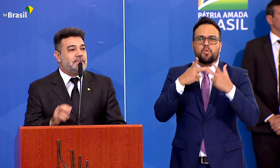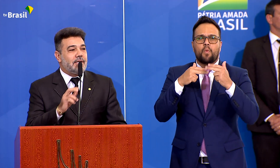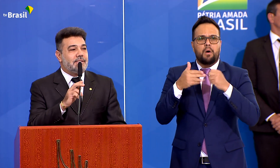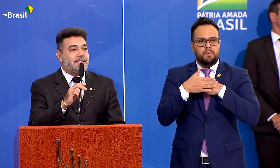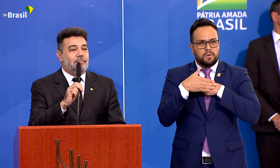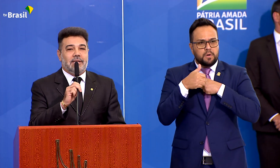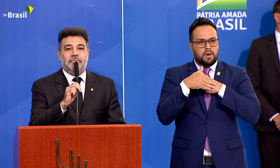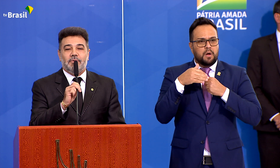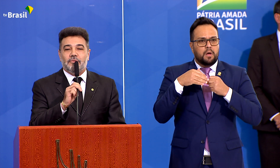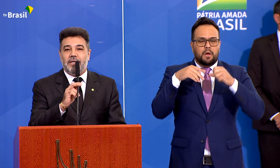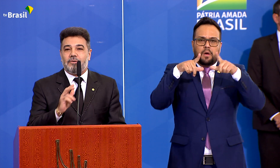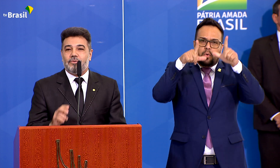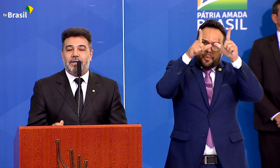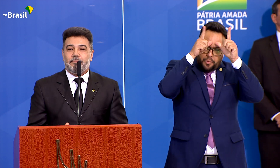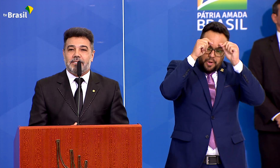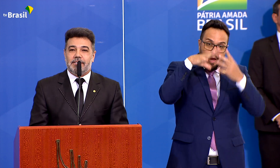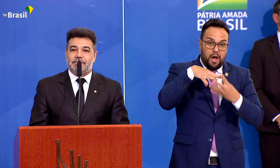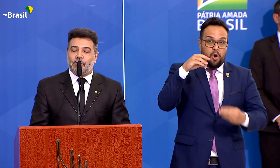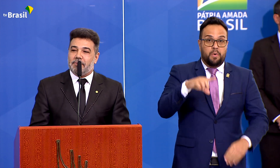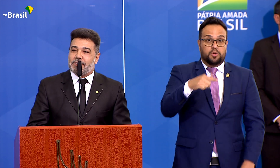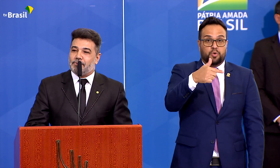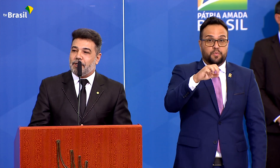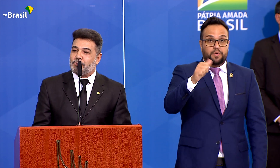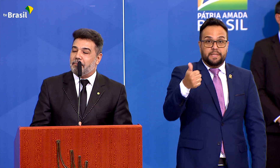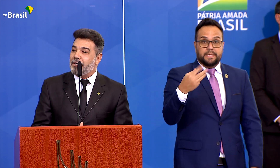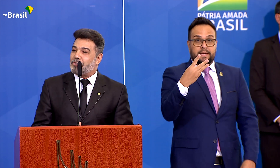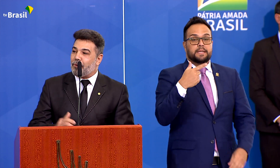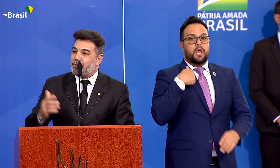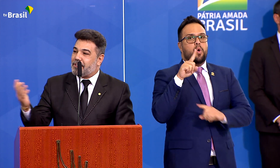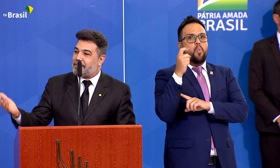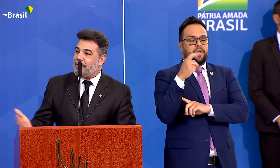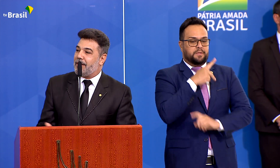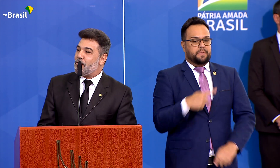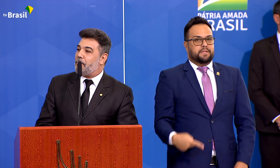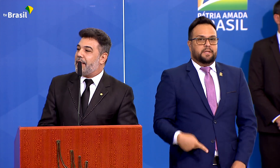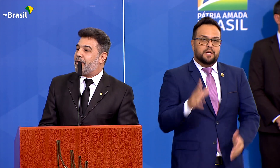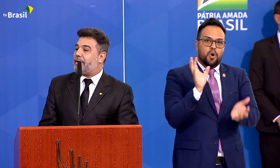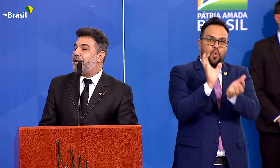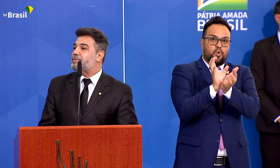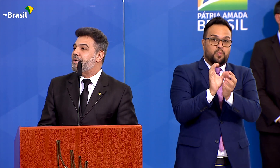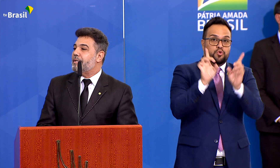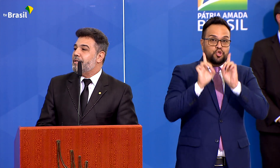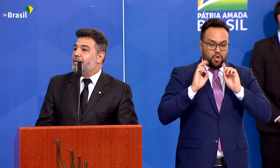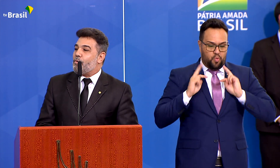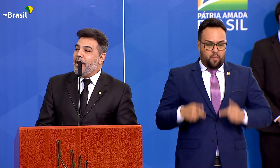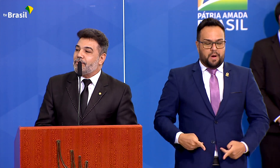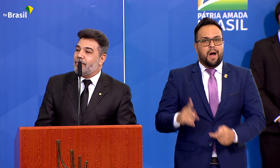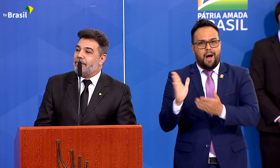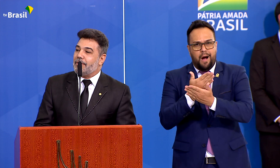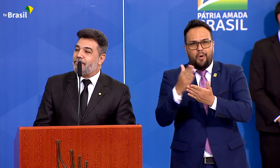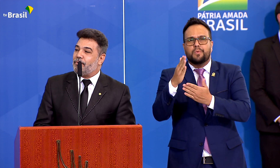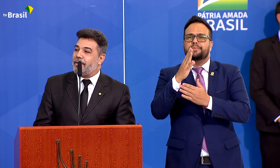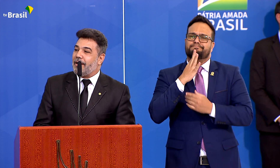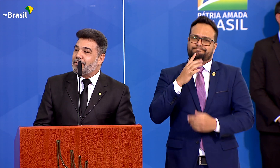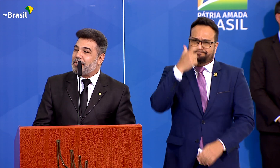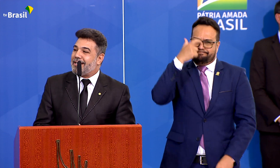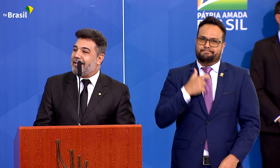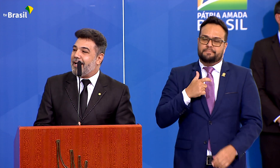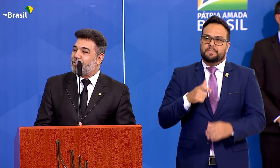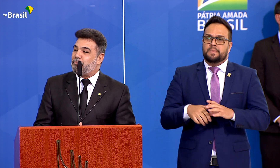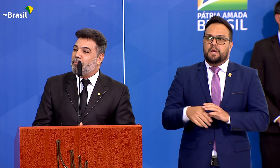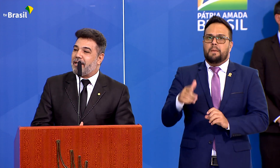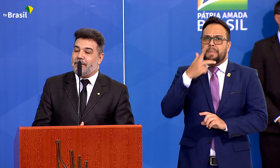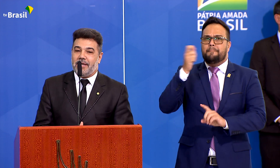em 2013 e eu me lembro muito tempo quando era presidente da Comissão de Direitos Humanos e alguns que estão aqui acompanhar o caso quando eu